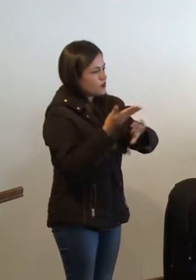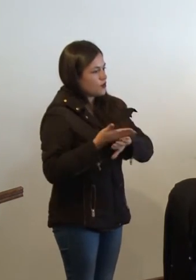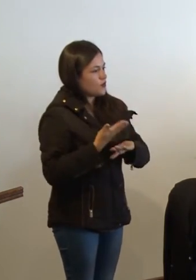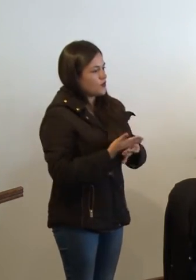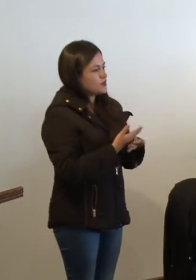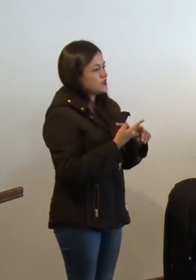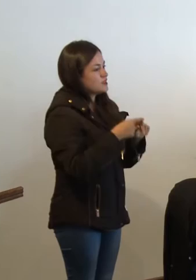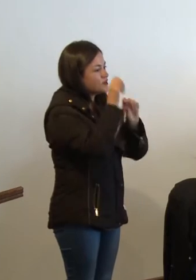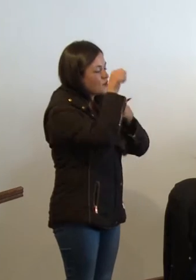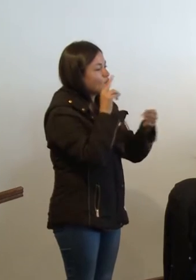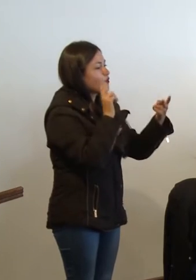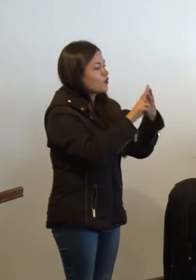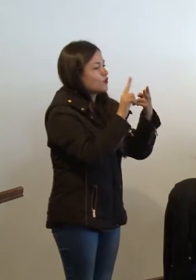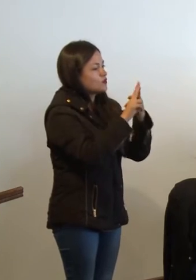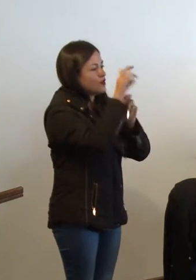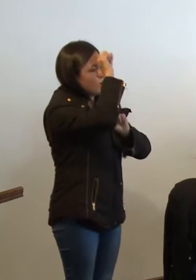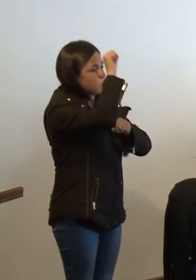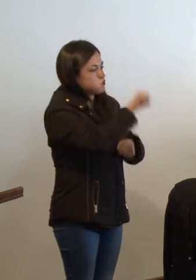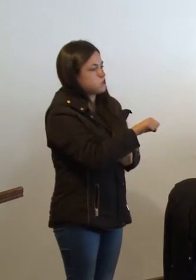las potencialidades,